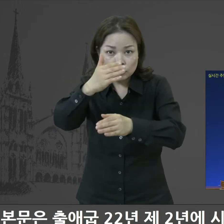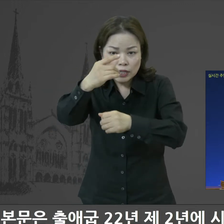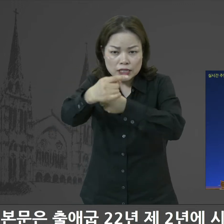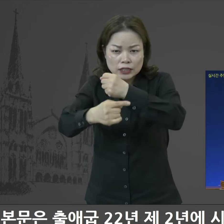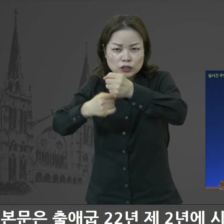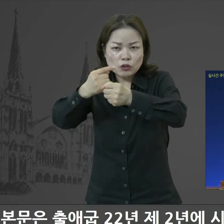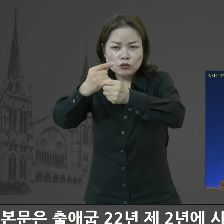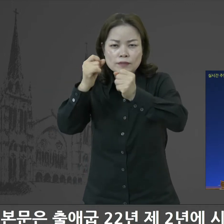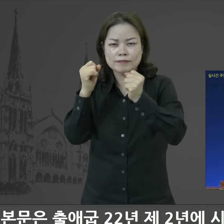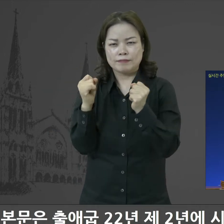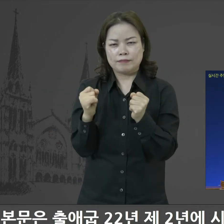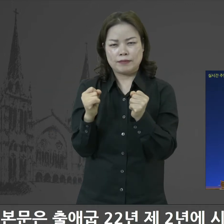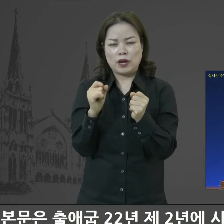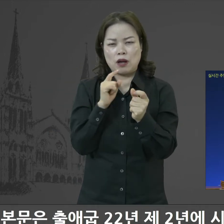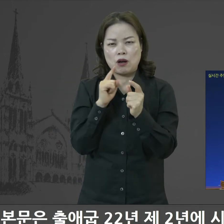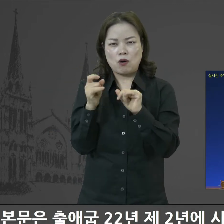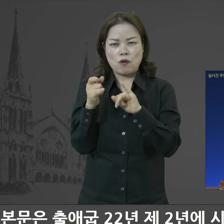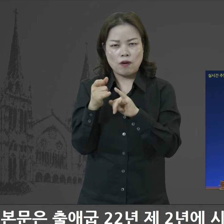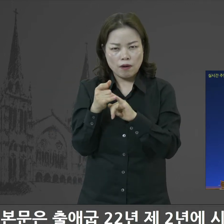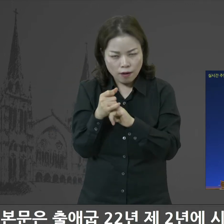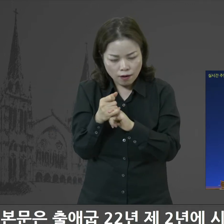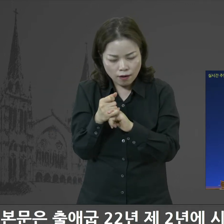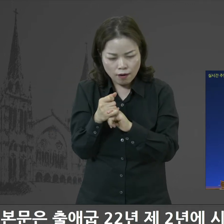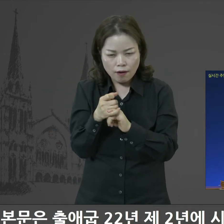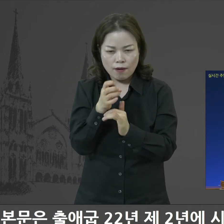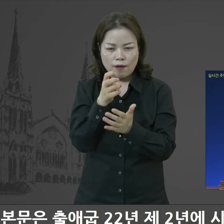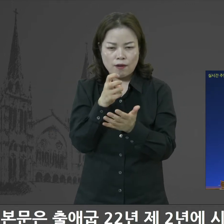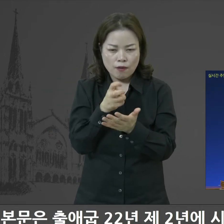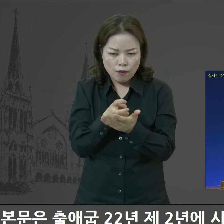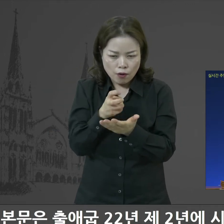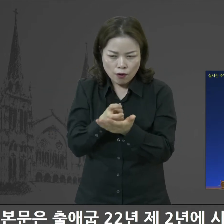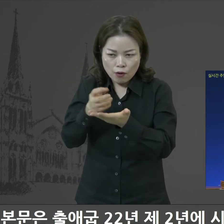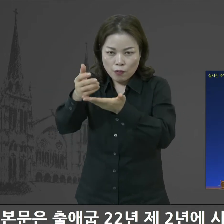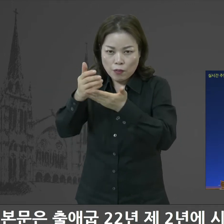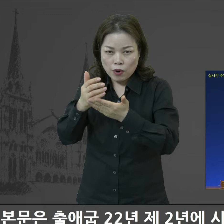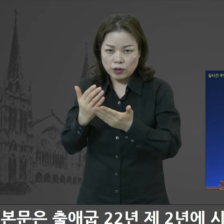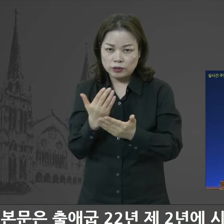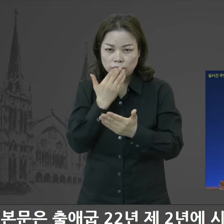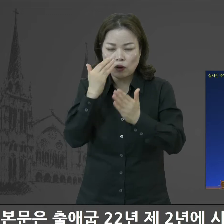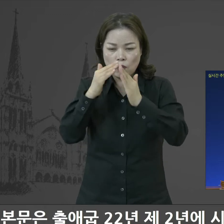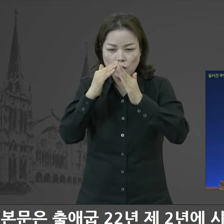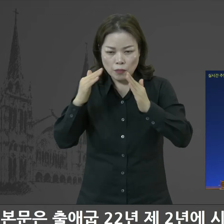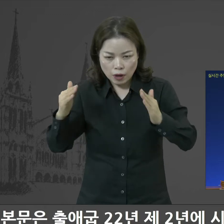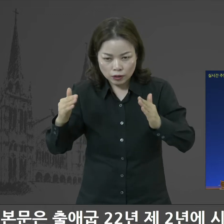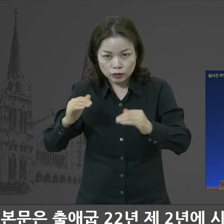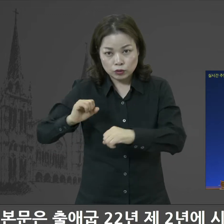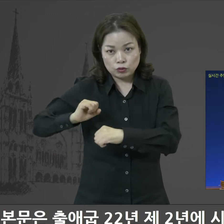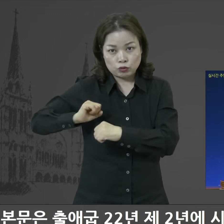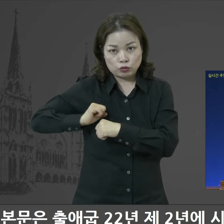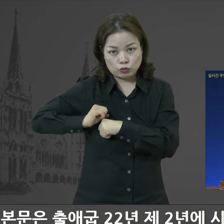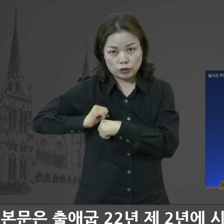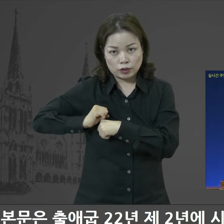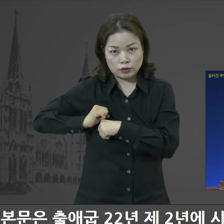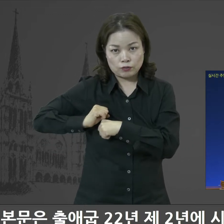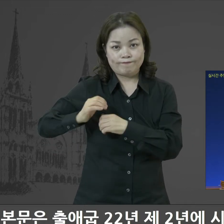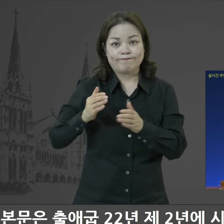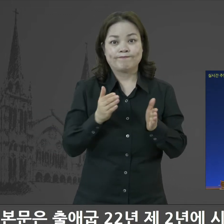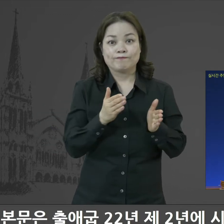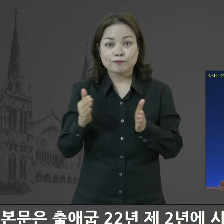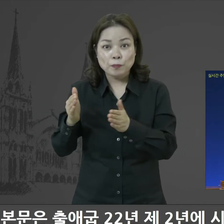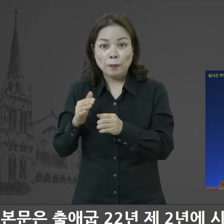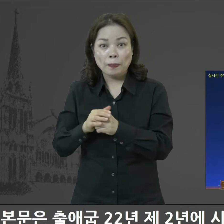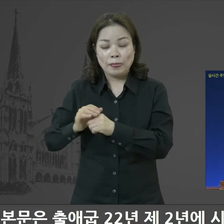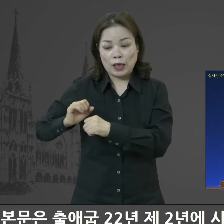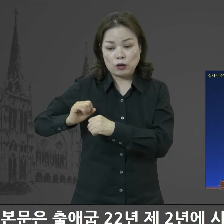1년 동안 머무르면서 언약을 체결하고 율법을 수요하고 성막을 봉헌하고 군대를 재정비합니다. 그리고